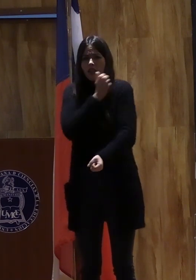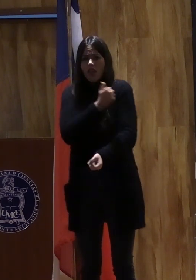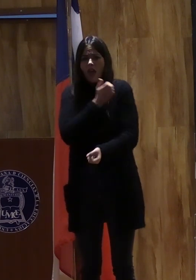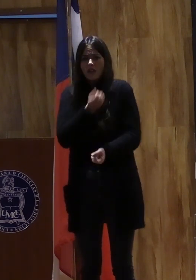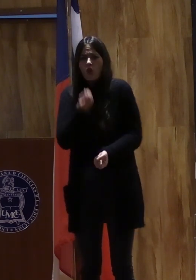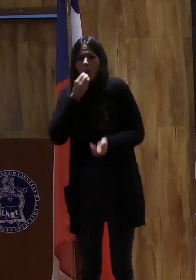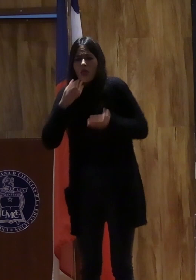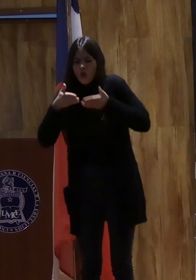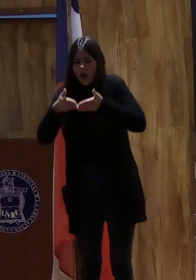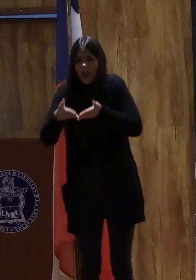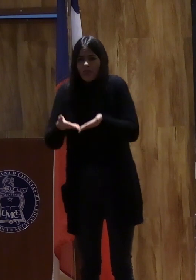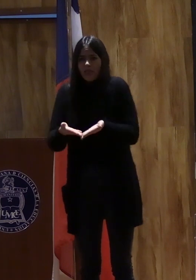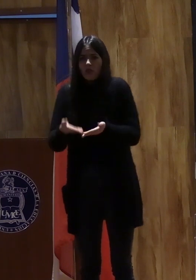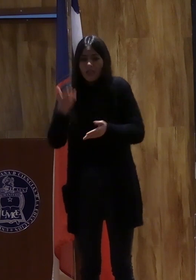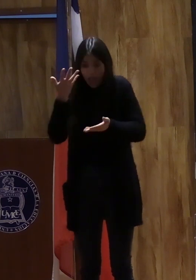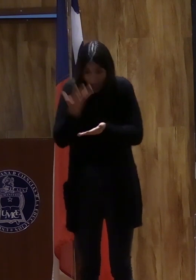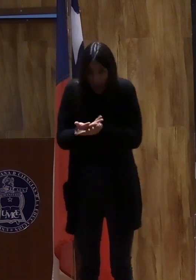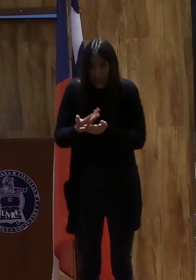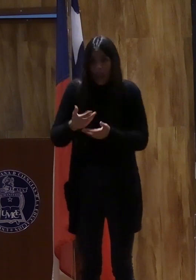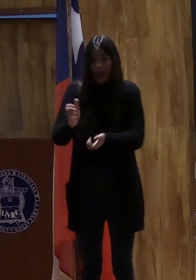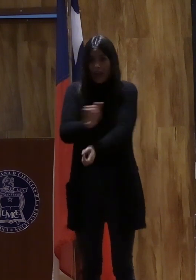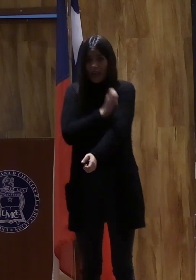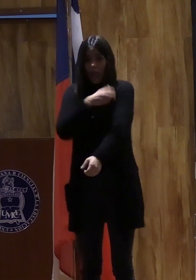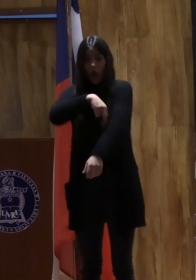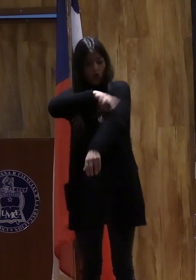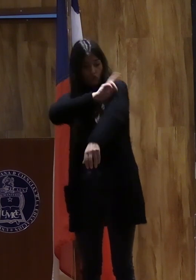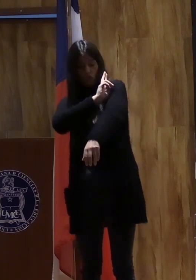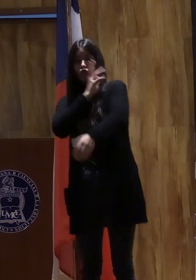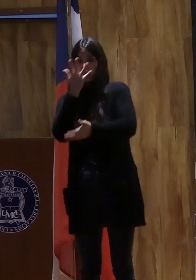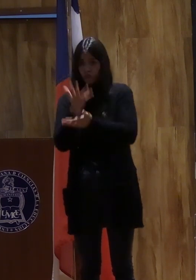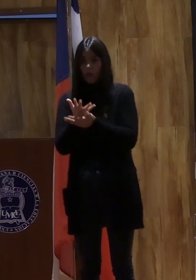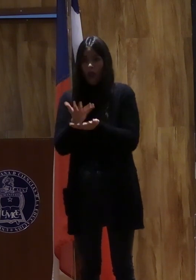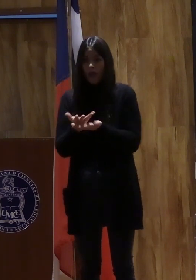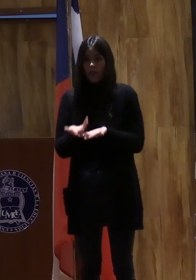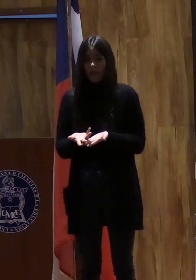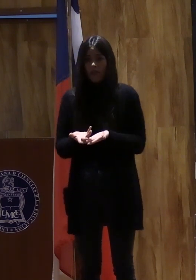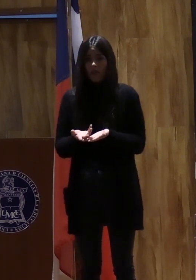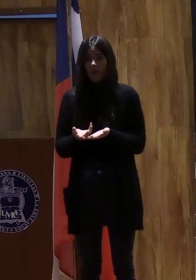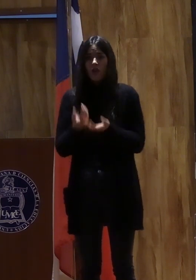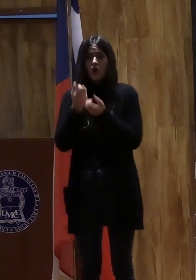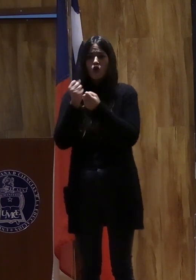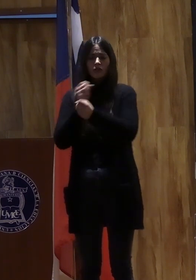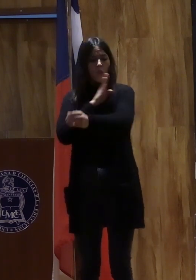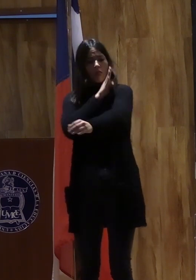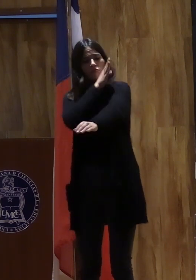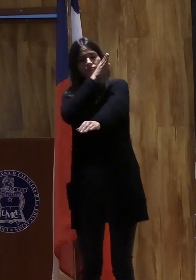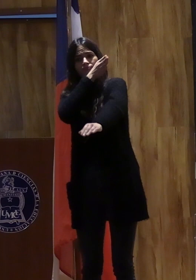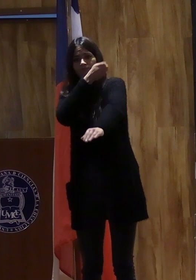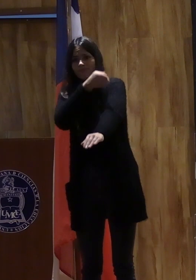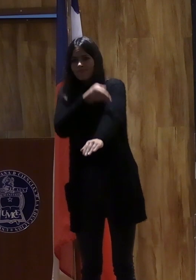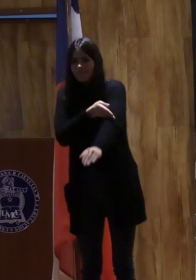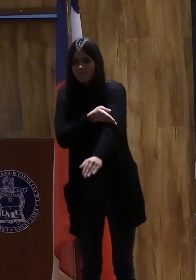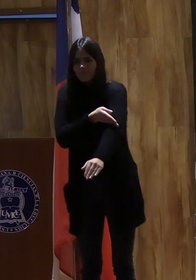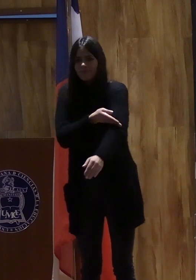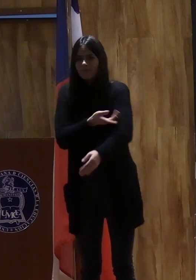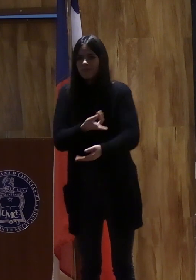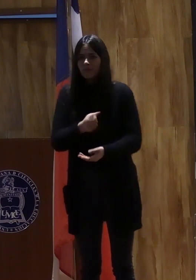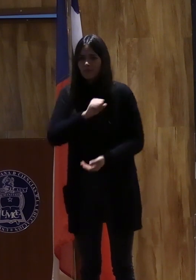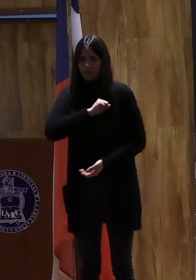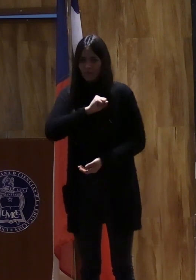Entonces generan la energía. Hay mucho más energía en el norte que la que pueden traer Entonces estaban